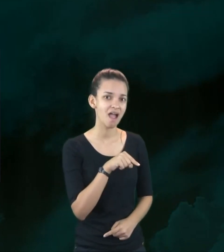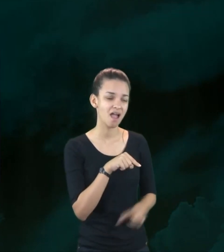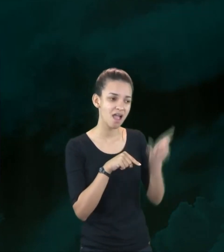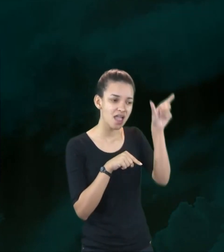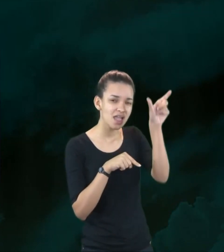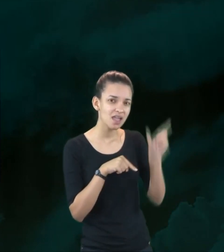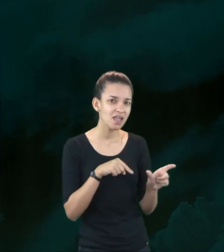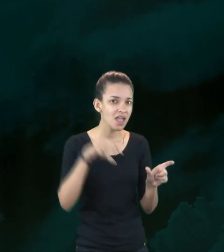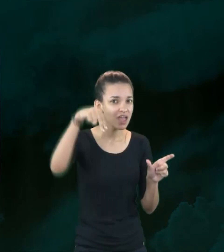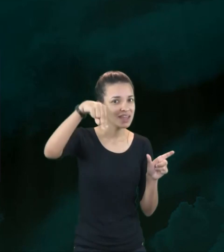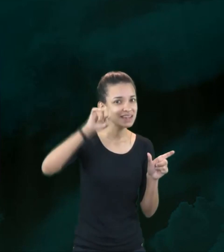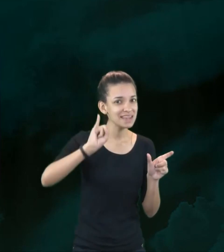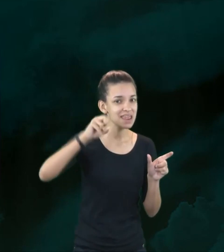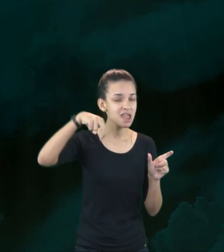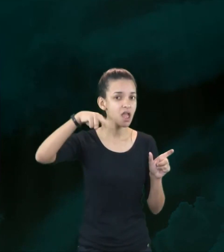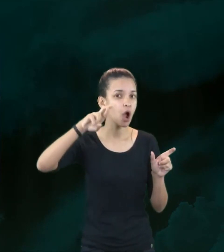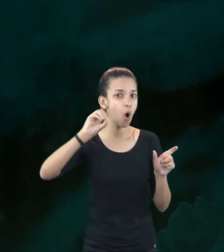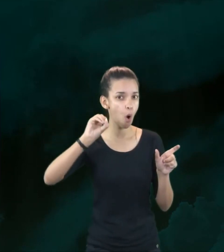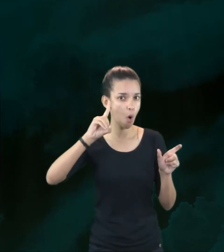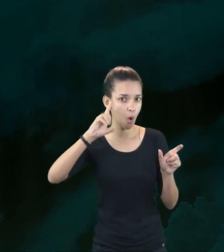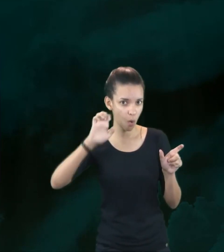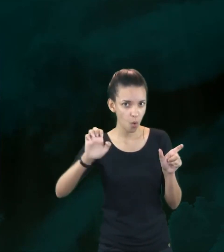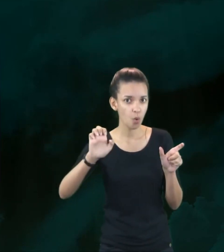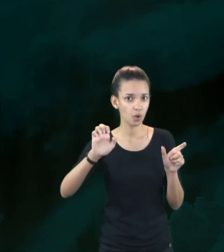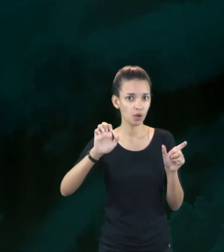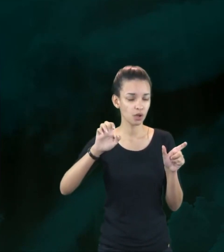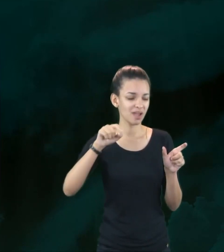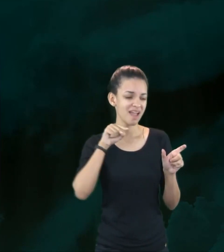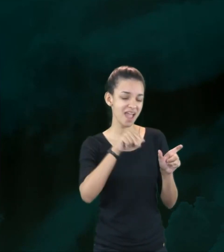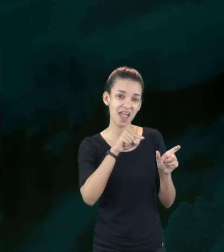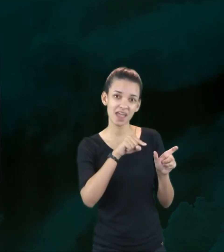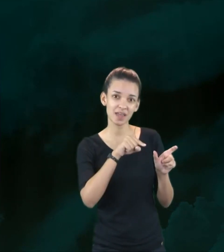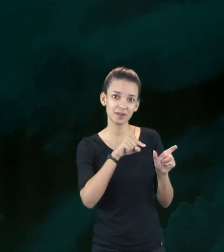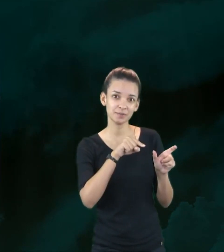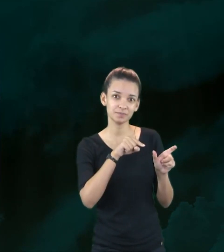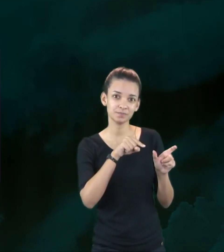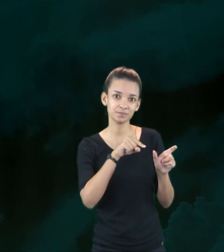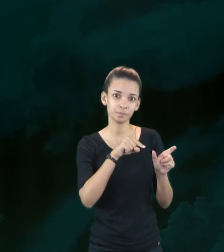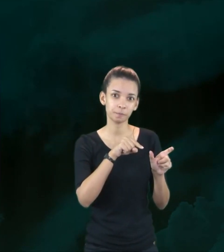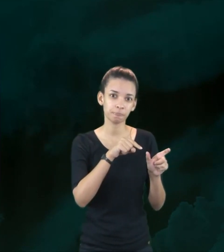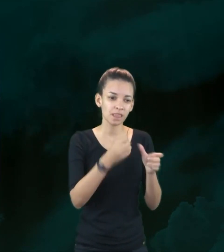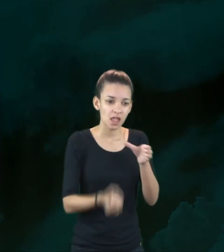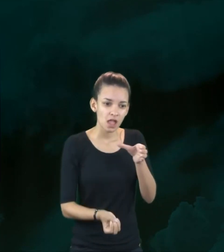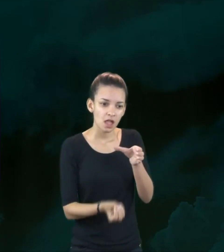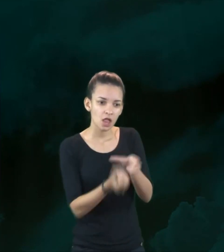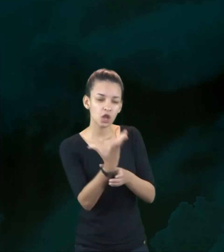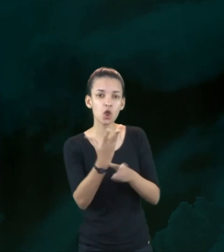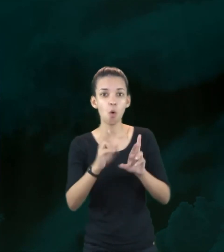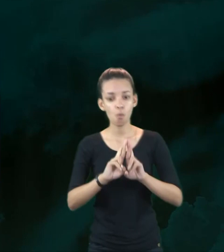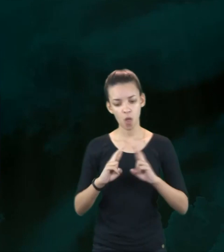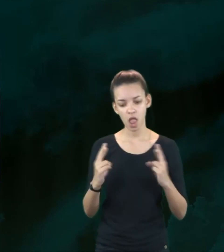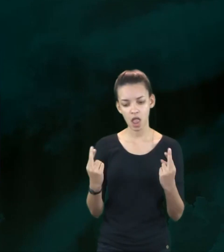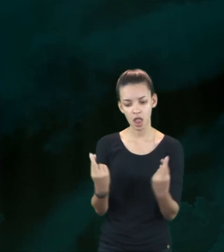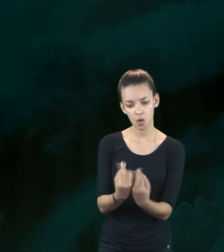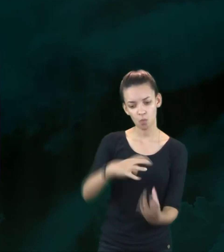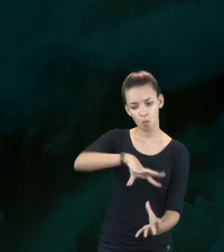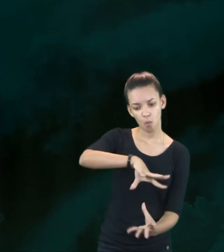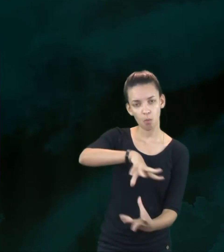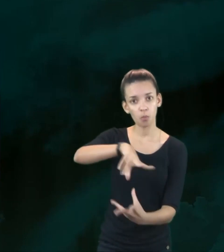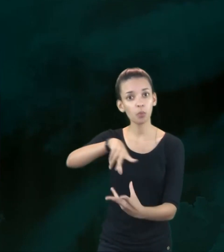ele estabeleceu o reino dentre os homens, o reino do mundo, né? Ele foi